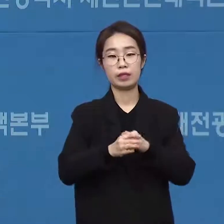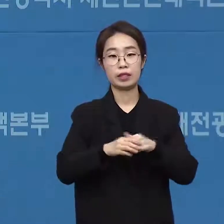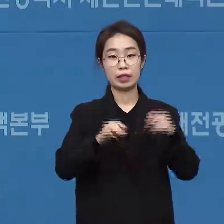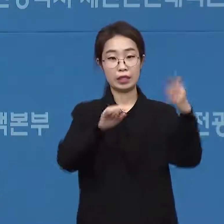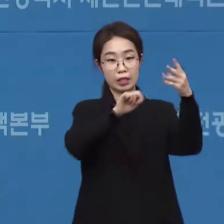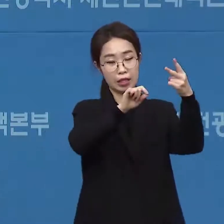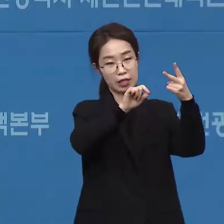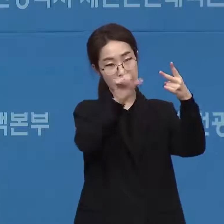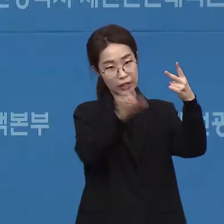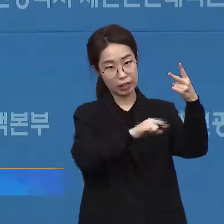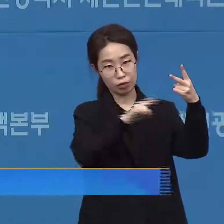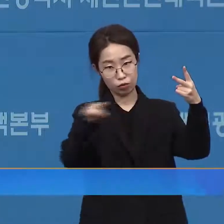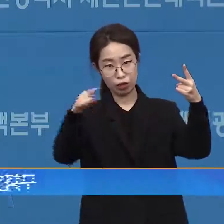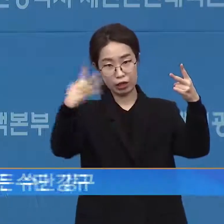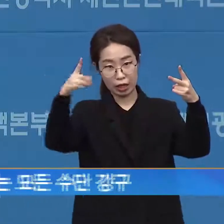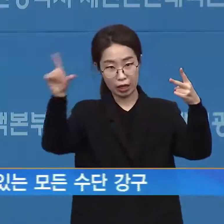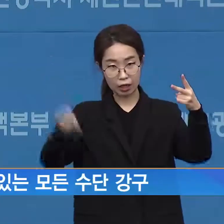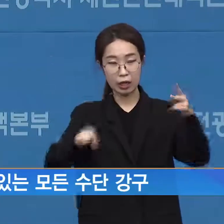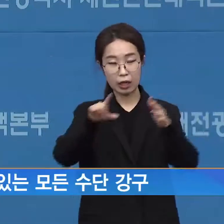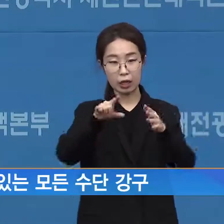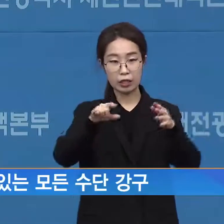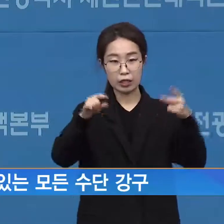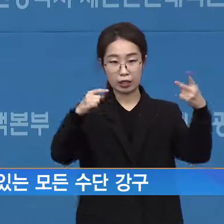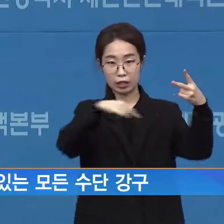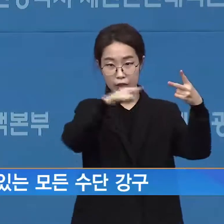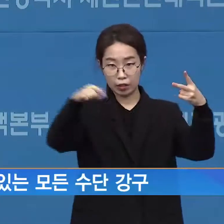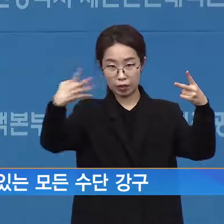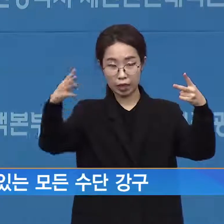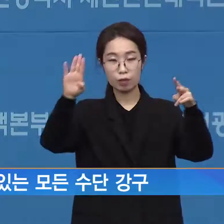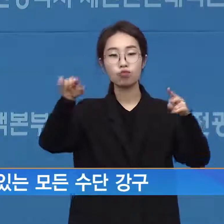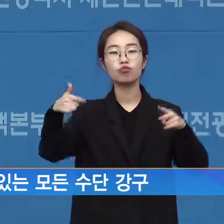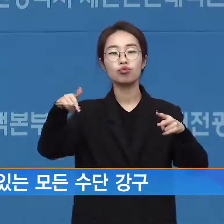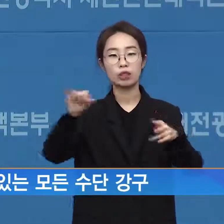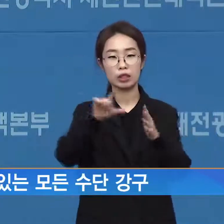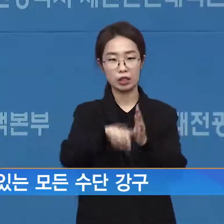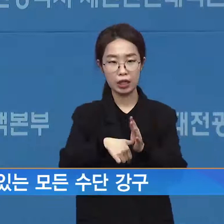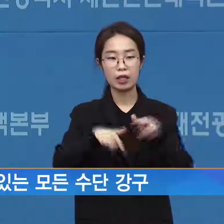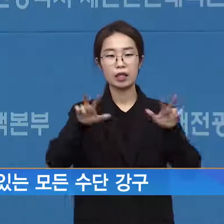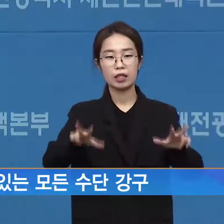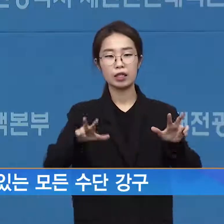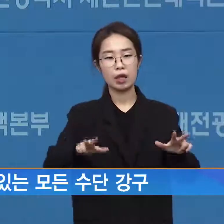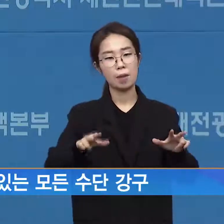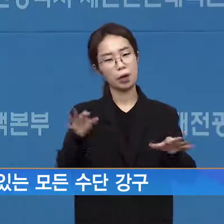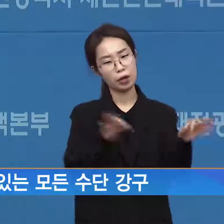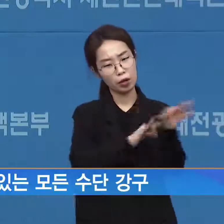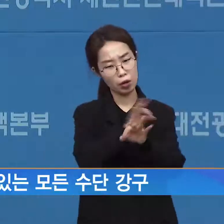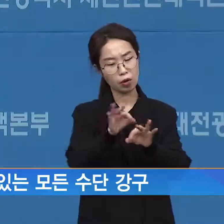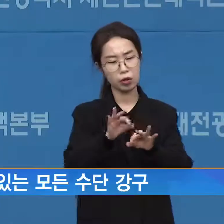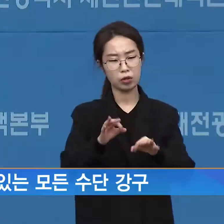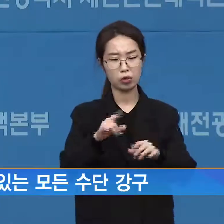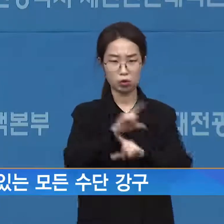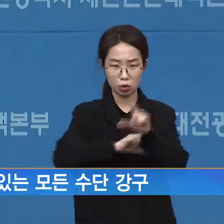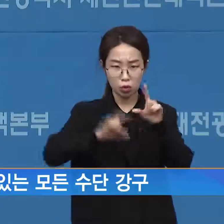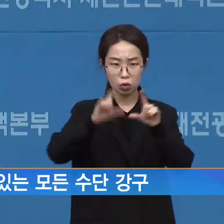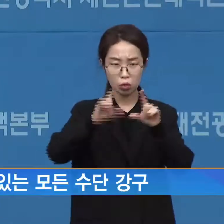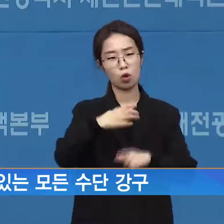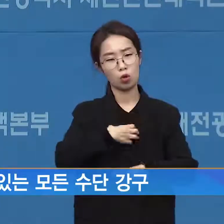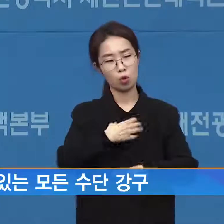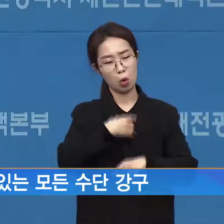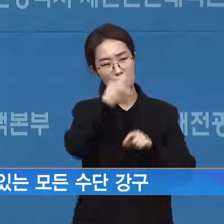4분기부터는 고용위기, 기업도산 등 가시적 피해가 본격화될 것으로 판단되는